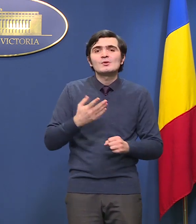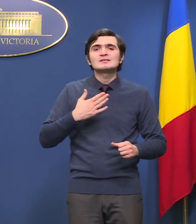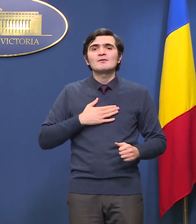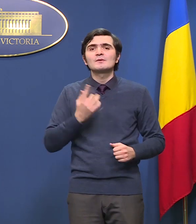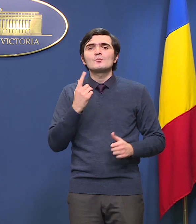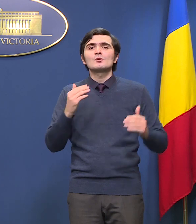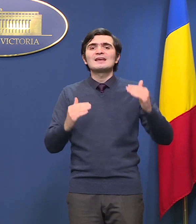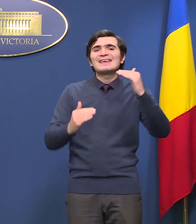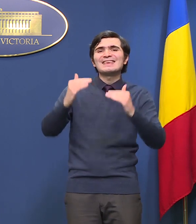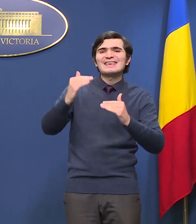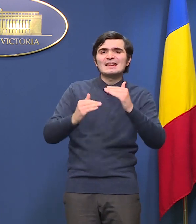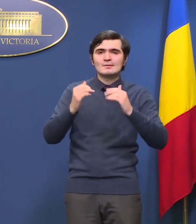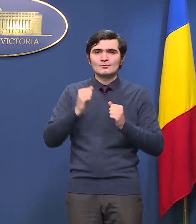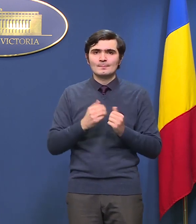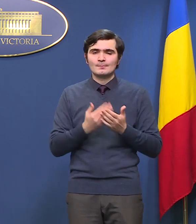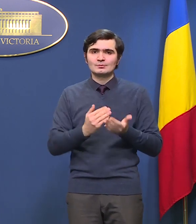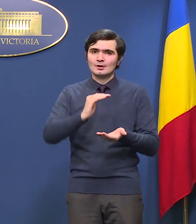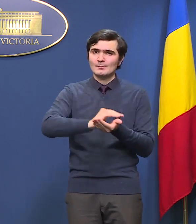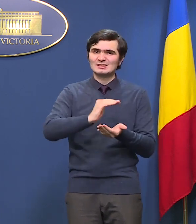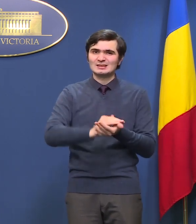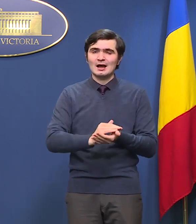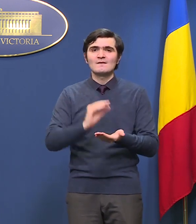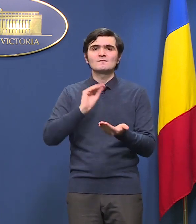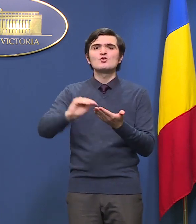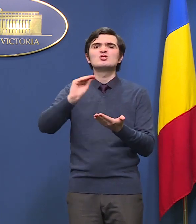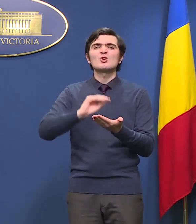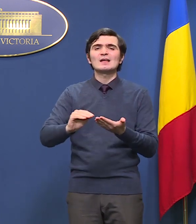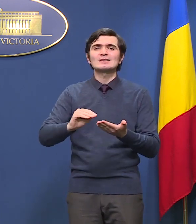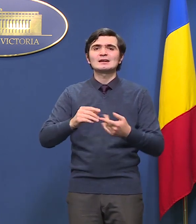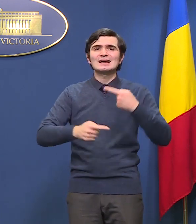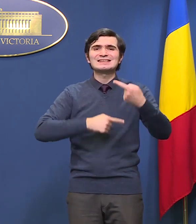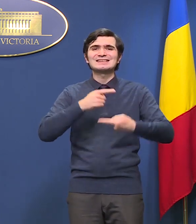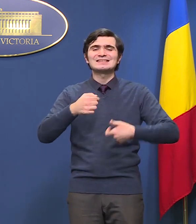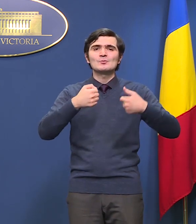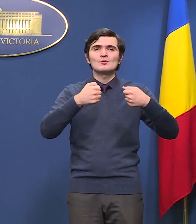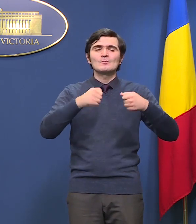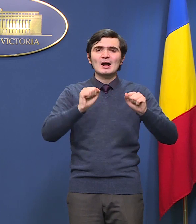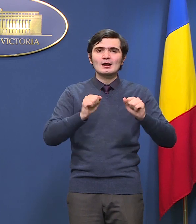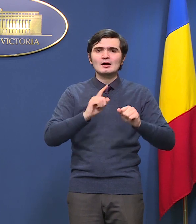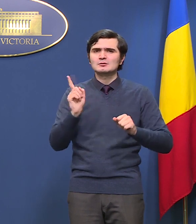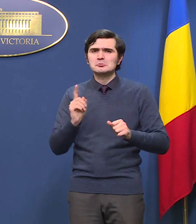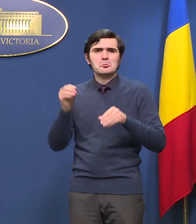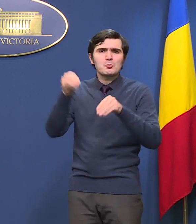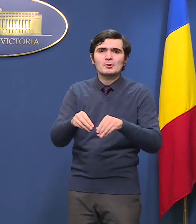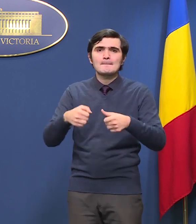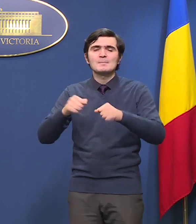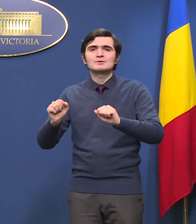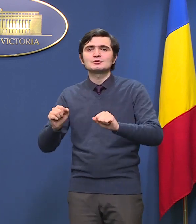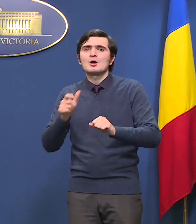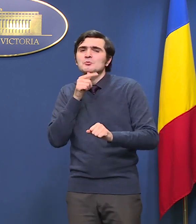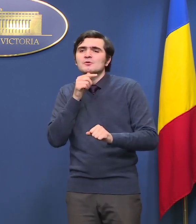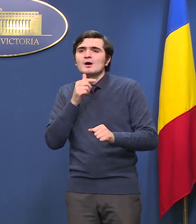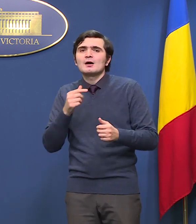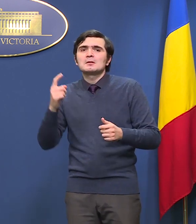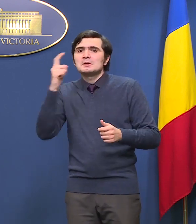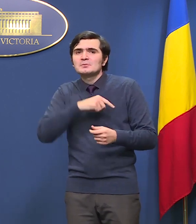parte, vă repet, să mențină funcționalitatea sistemului financiar bancar, să nu pună băncile într-o situație de lipsă de lichidități sau